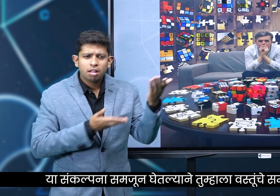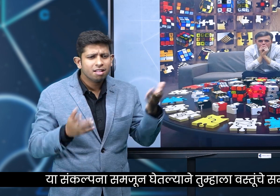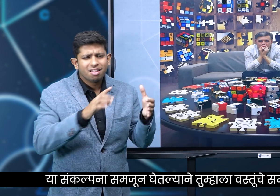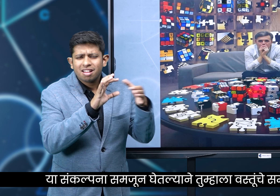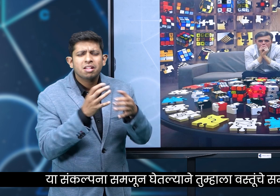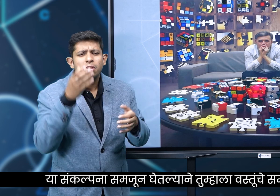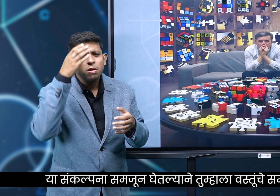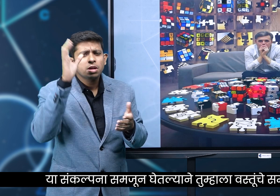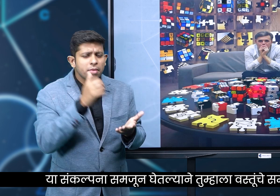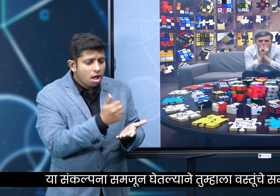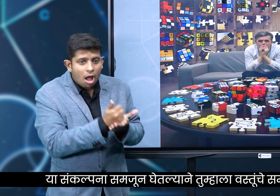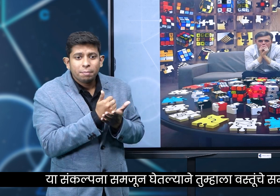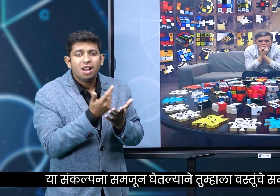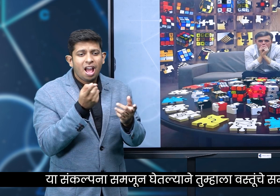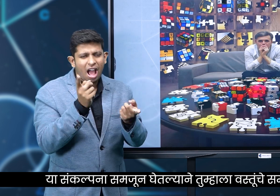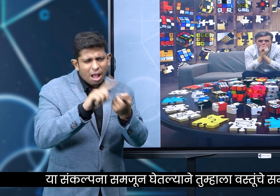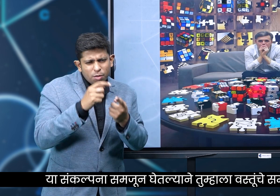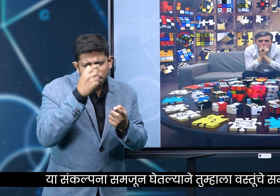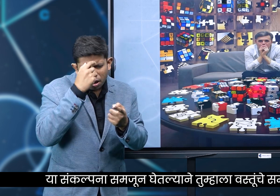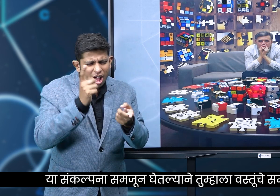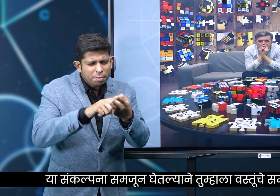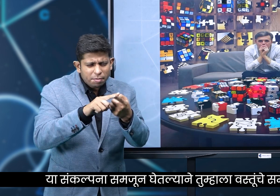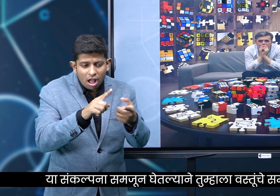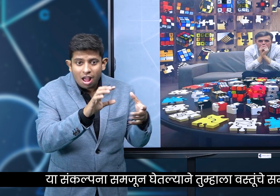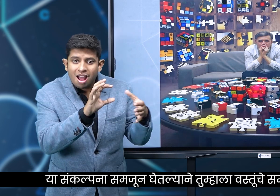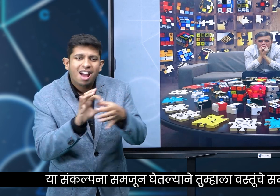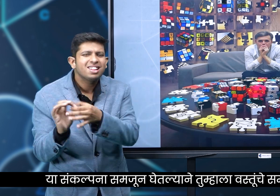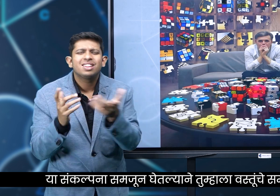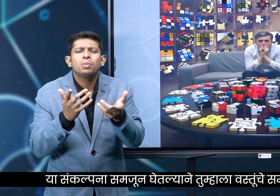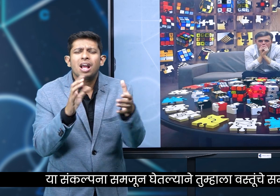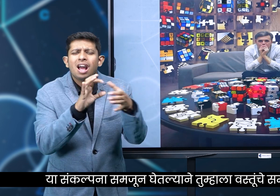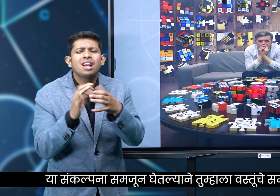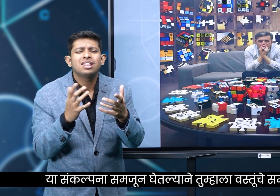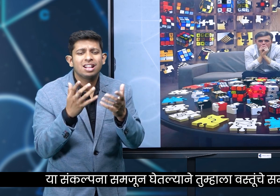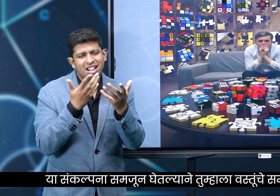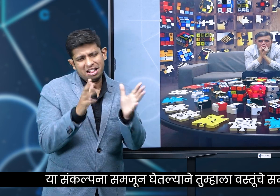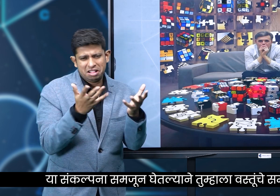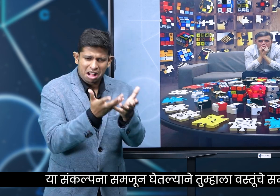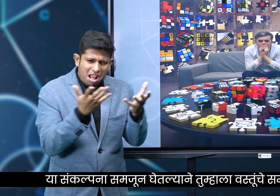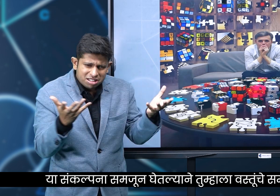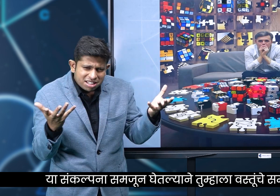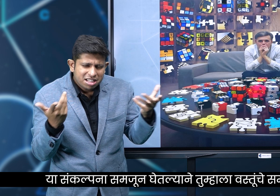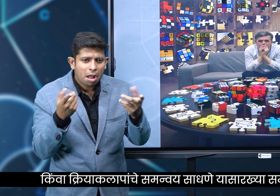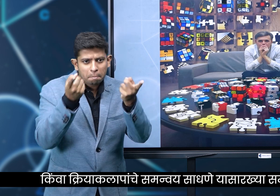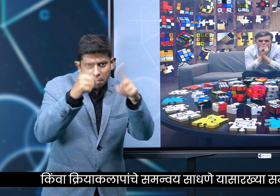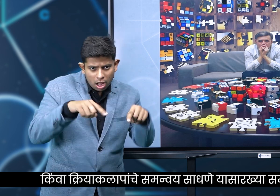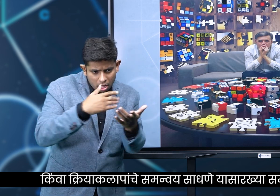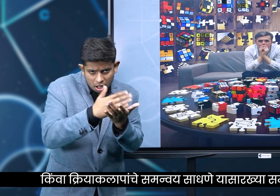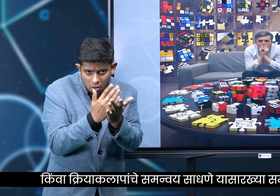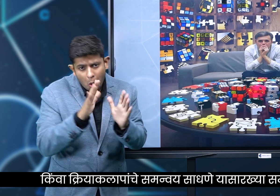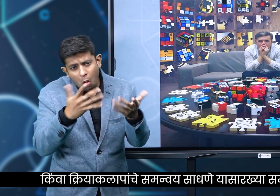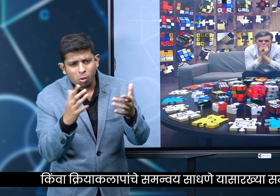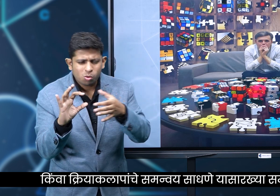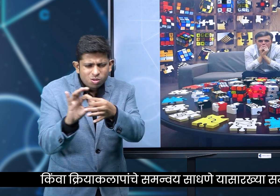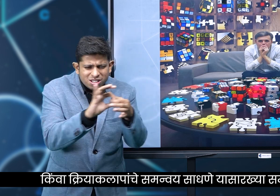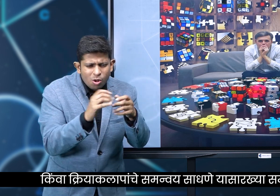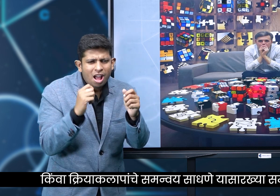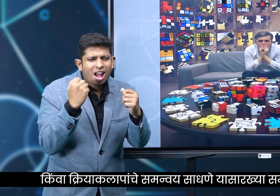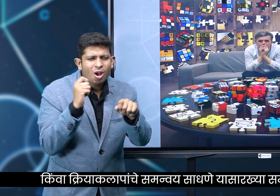या संकल्पना समजून घेतल्याने तुम्हाला वस्तूंचे समान रीतीने विभाजन करणे किंवा क्रियाकलापांचे समन्वय